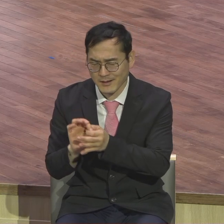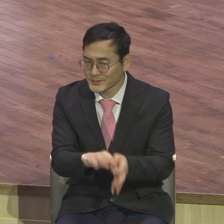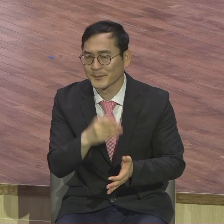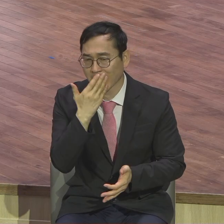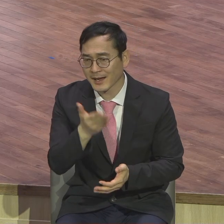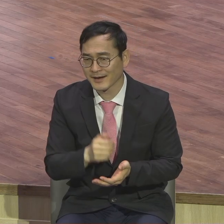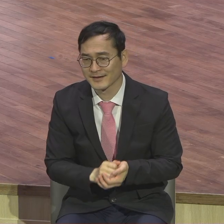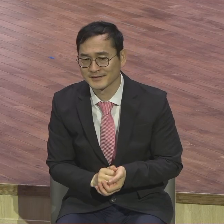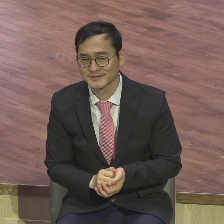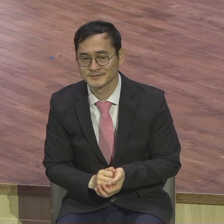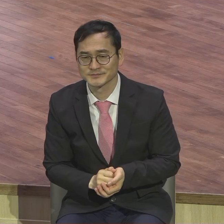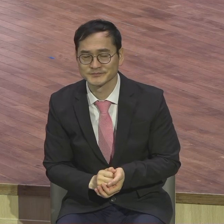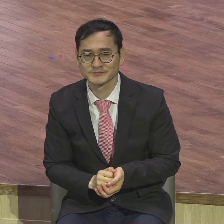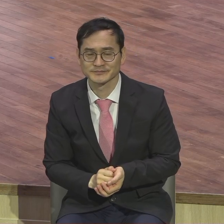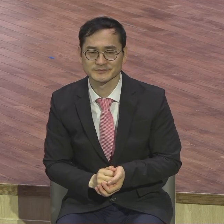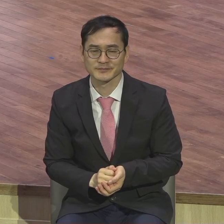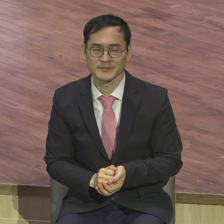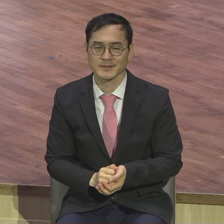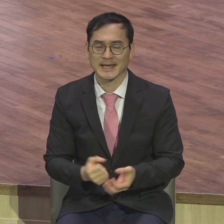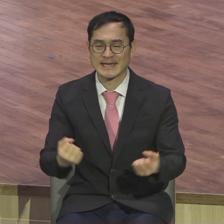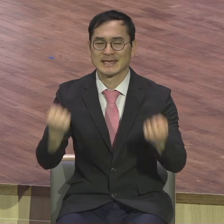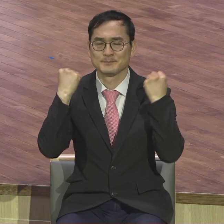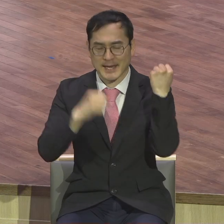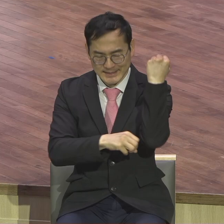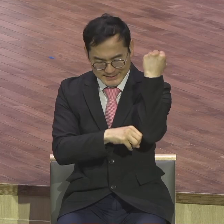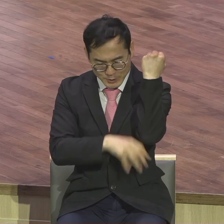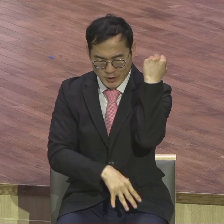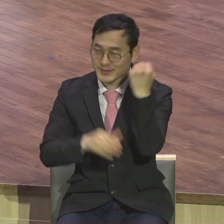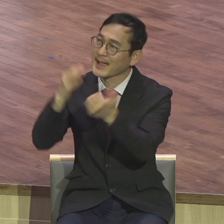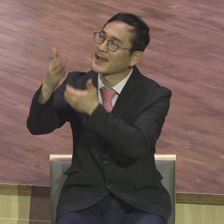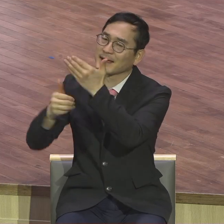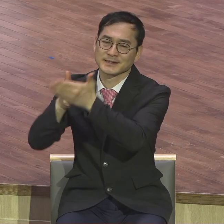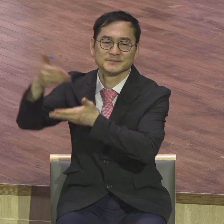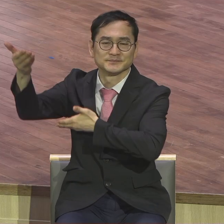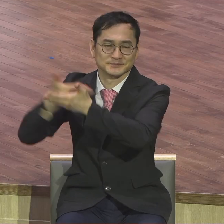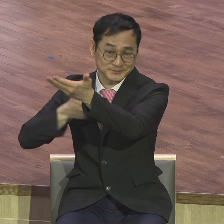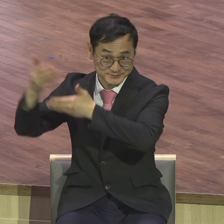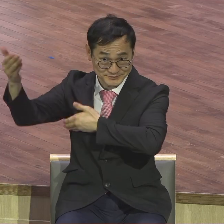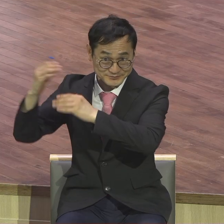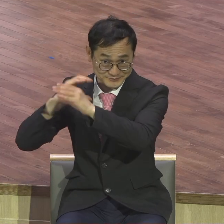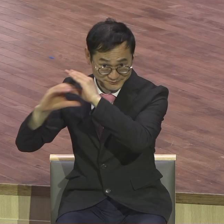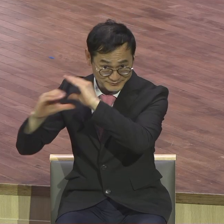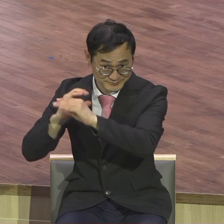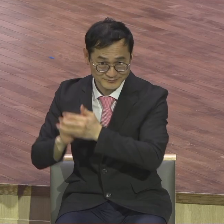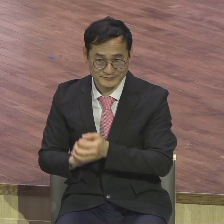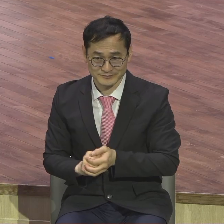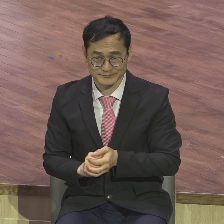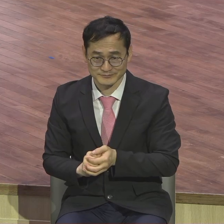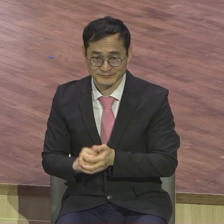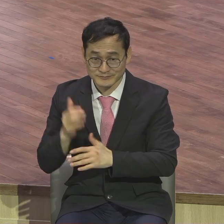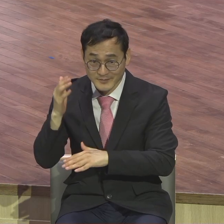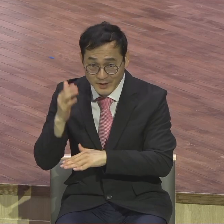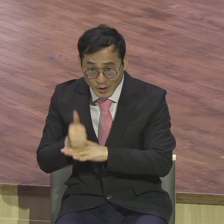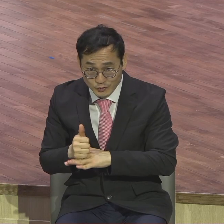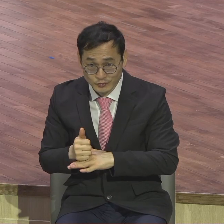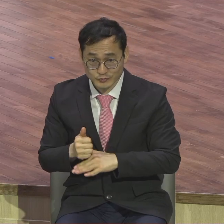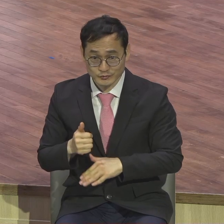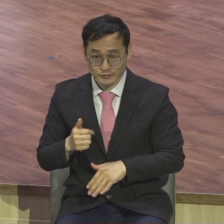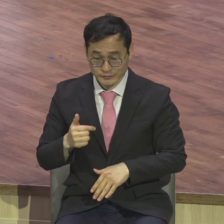힘의 근원 그렇게 되면요. 나의 한계를 뛰어넘어서 25영원 속으로 들어간다.